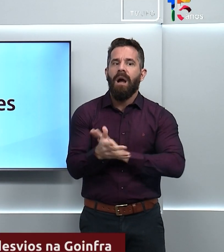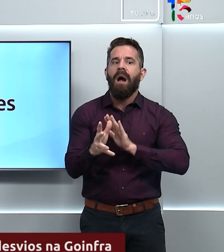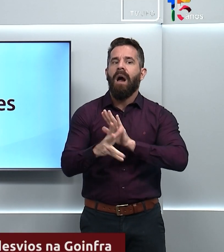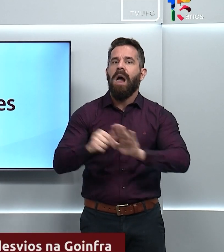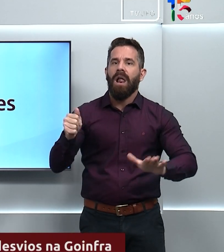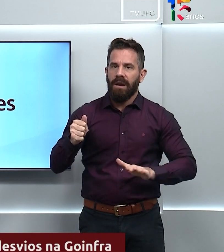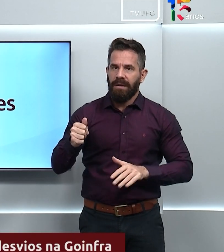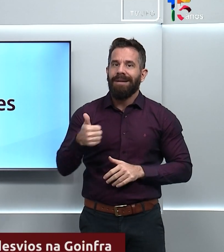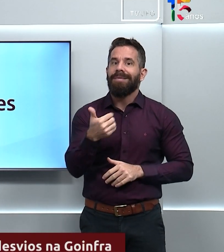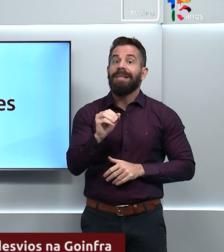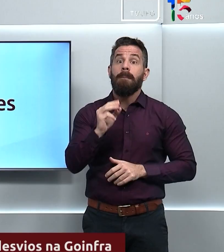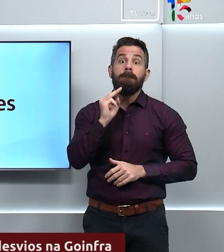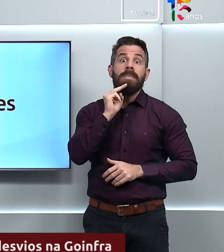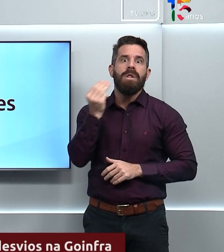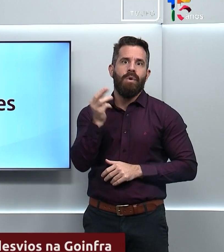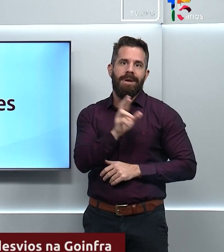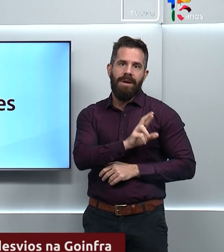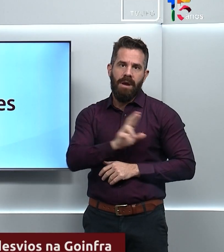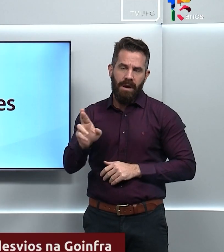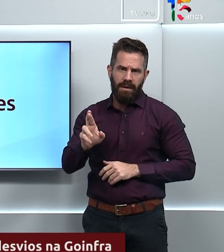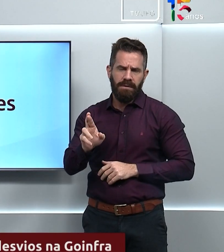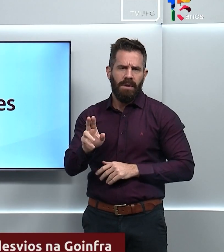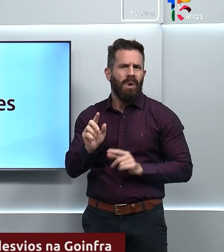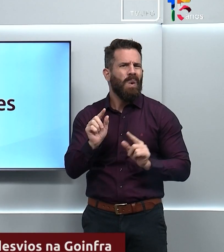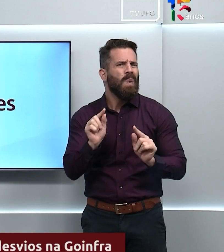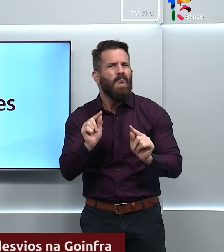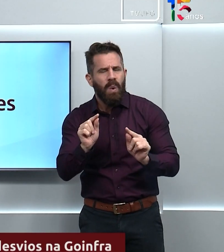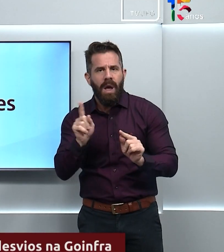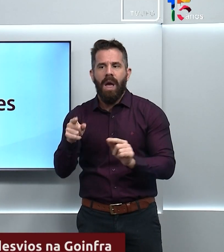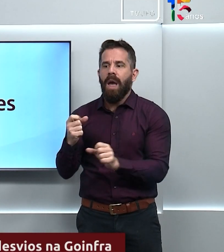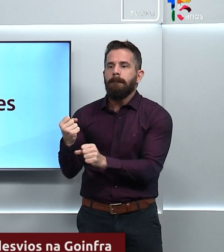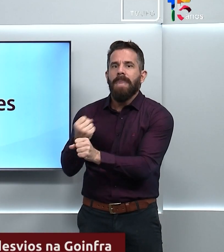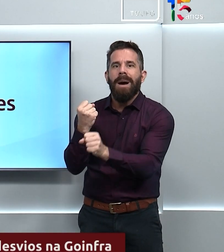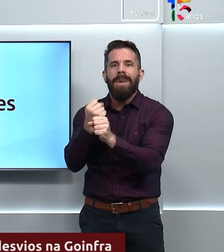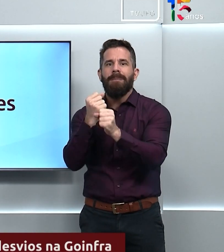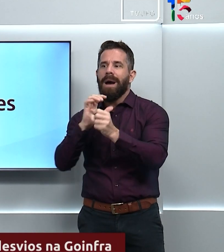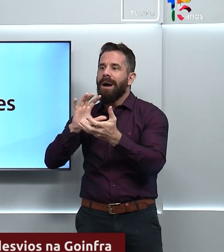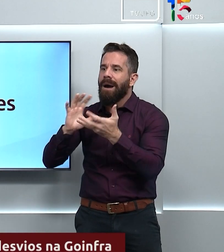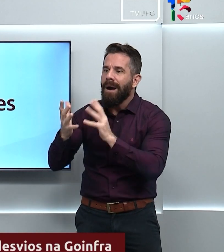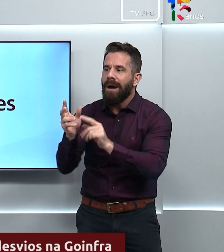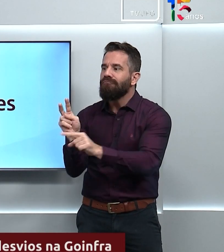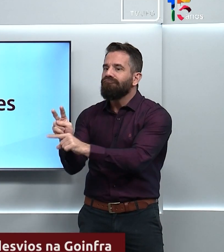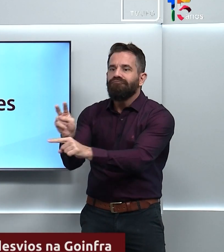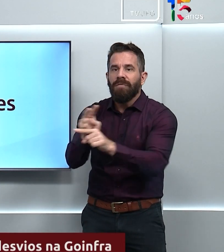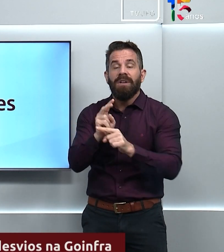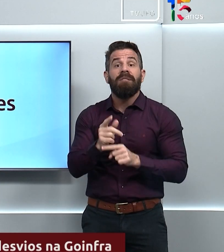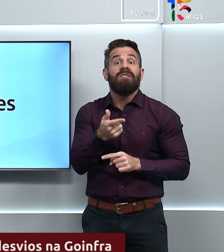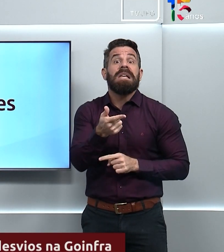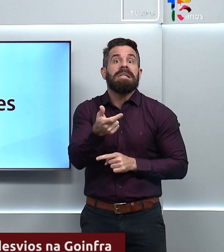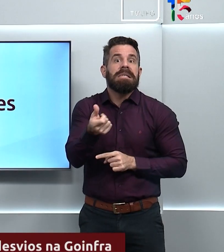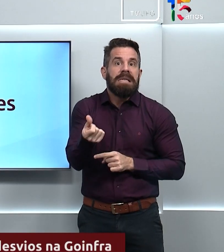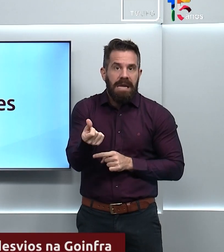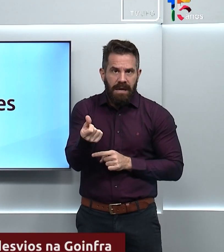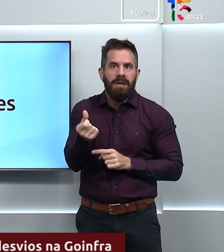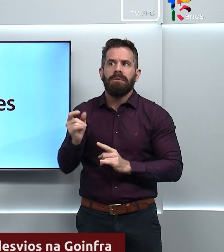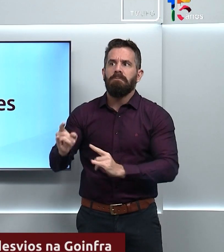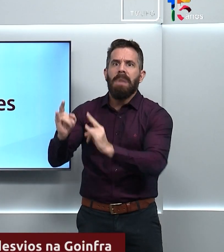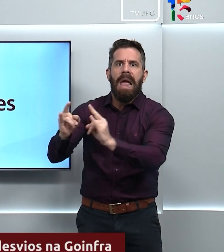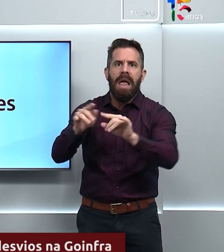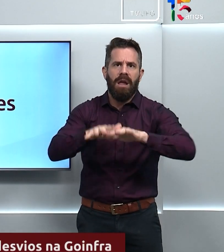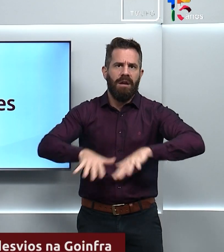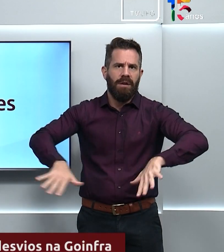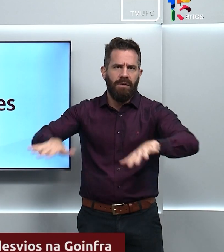um contrato de manutenção de 26 prédios públicos aqui do estado. vários crimes teriam sido praticados, tanto